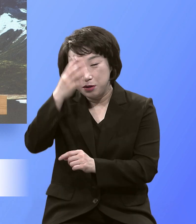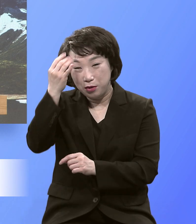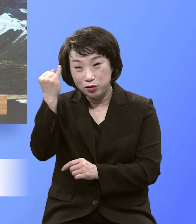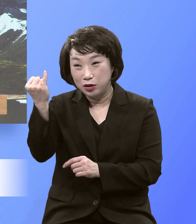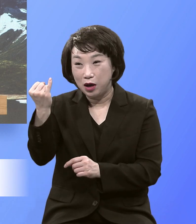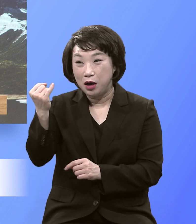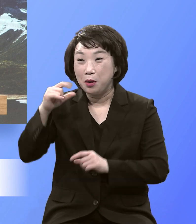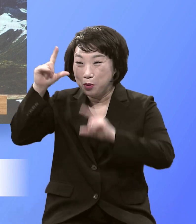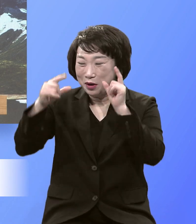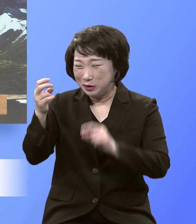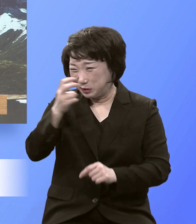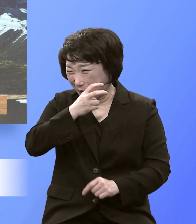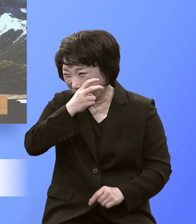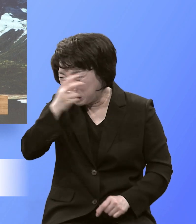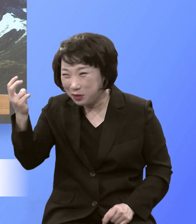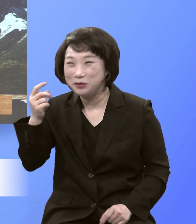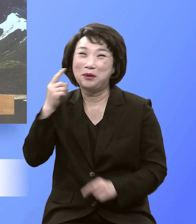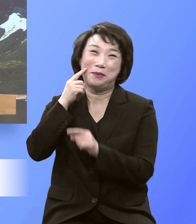똑똑하게 생겼어요.